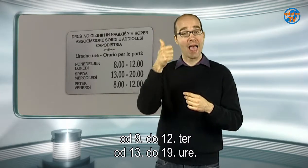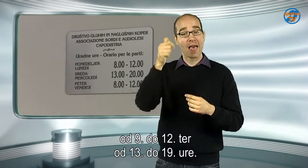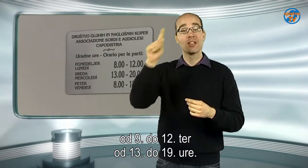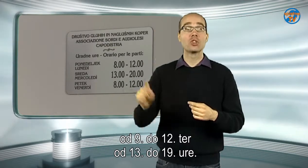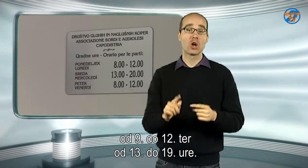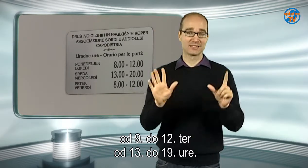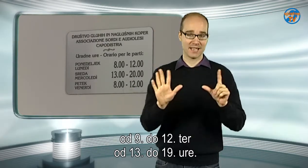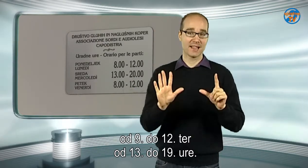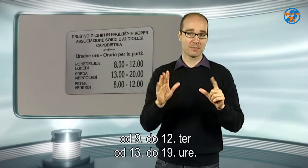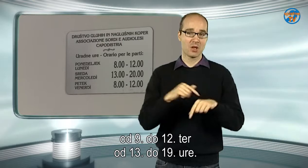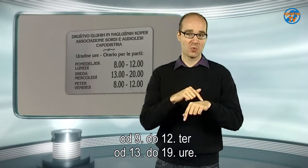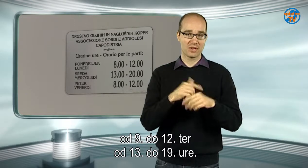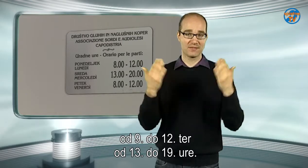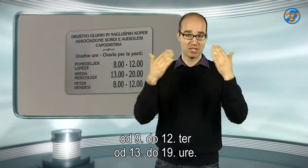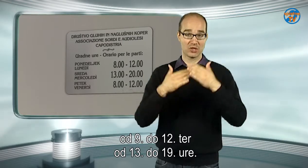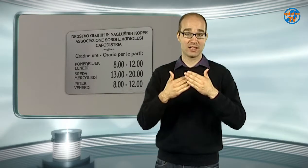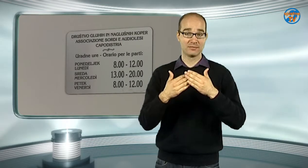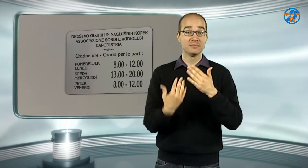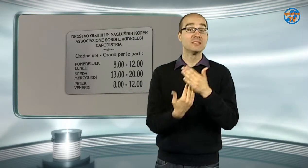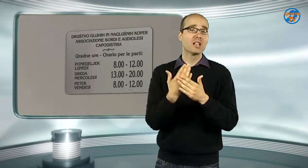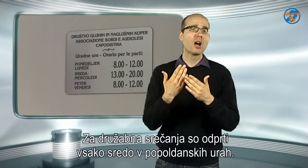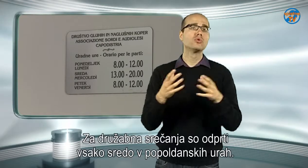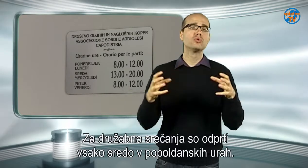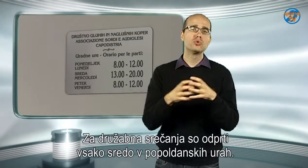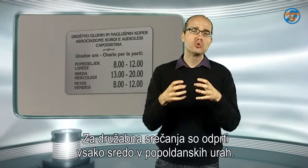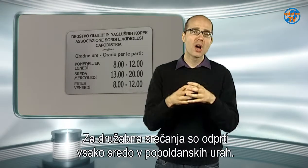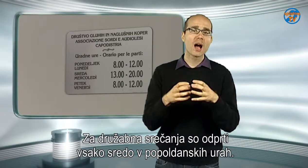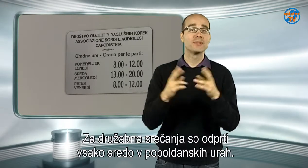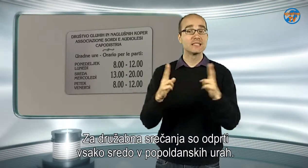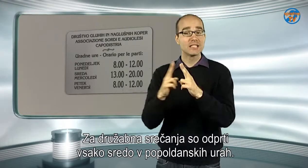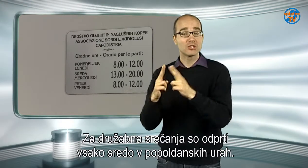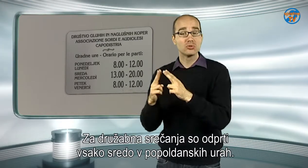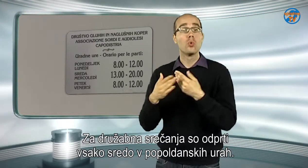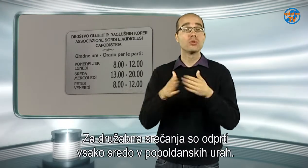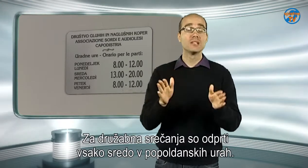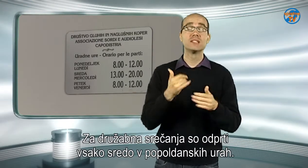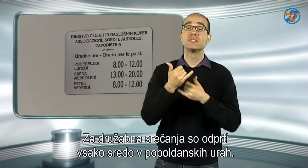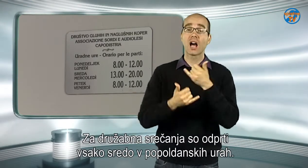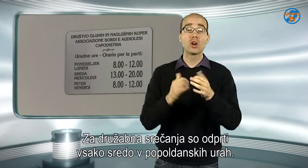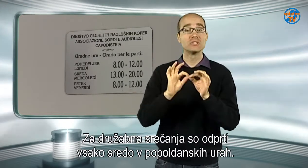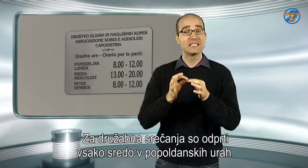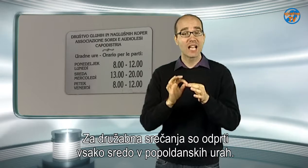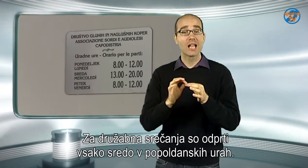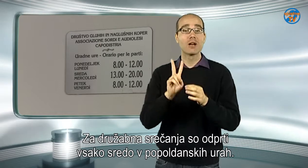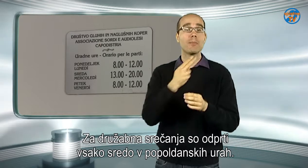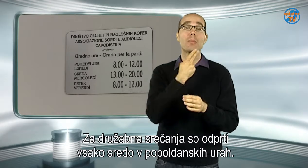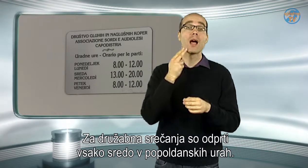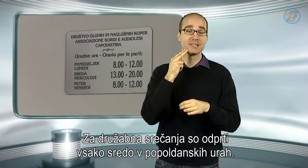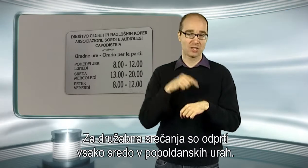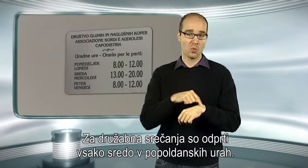do 19. ure. Za družabna srečanja so odprti vsako sredo v popoldanskih urah.